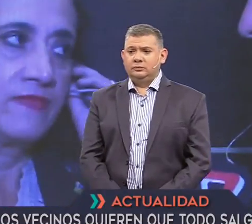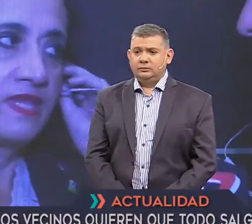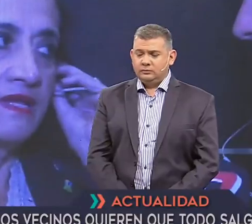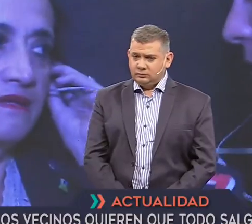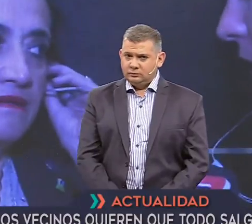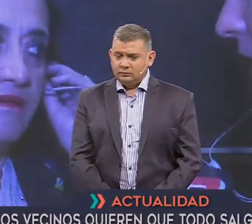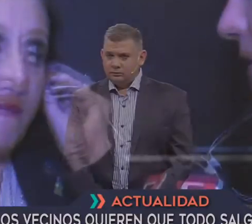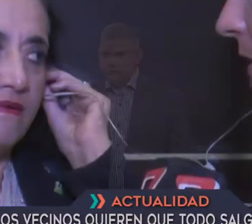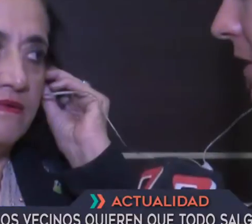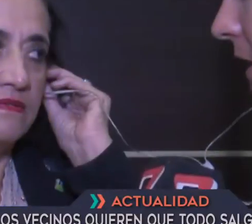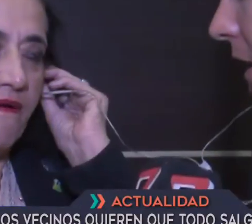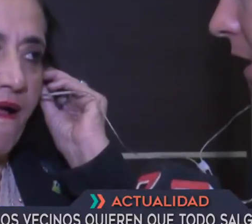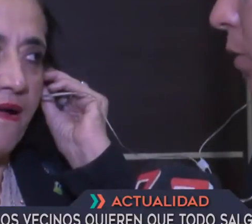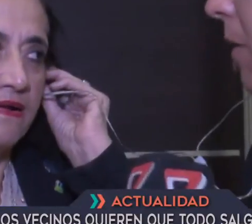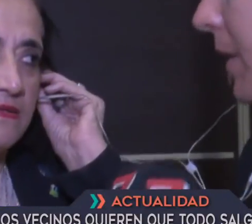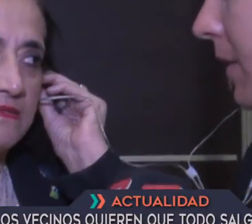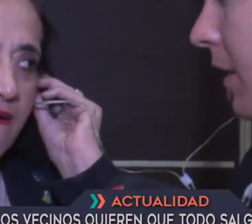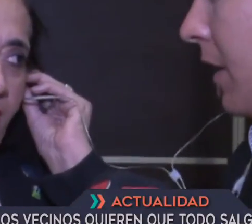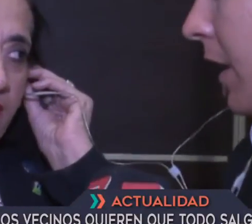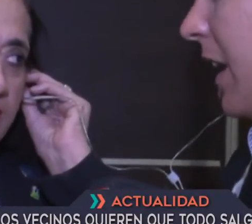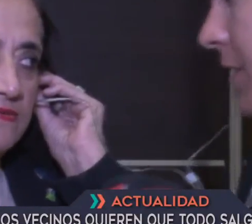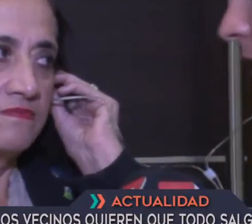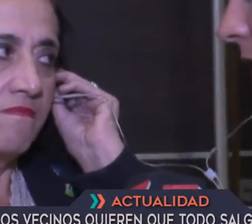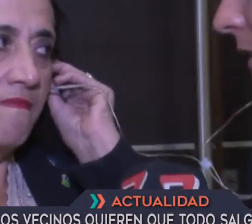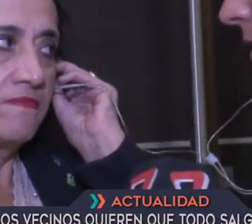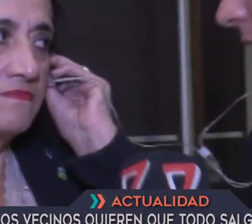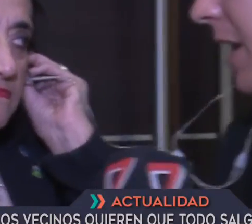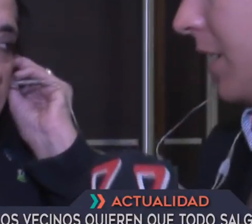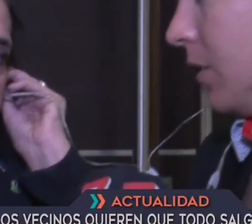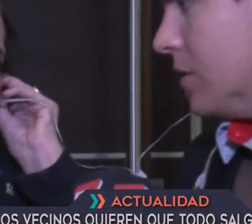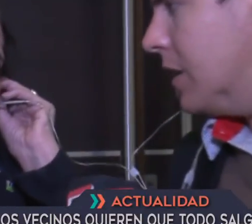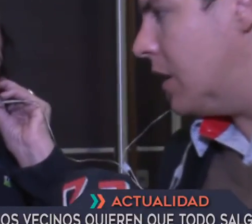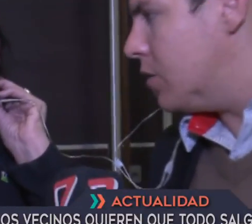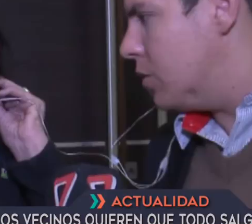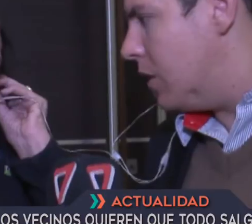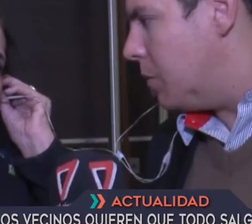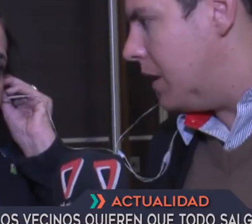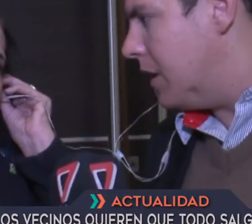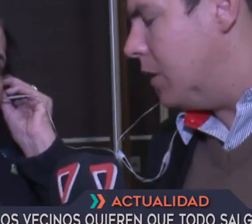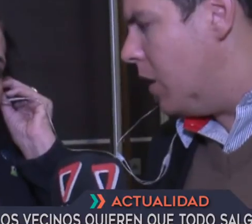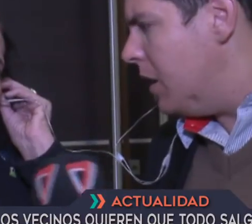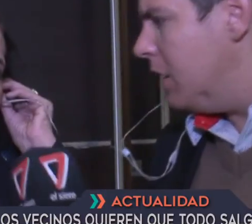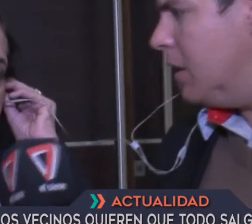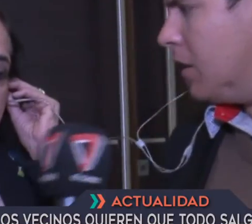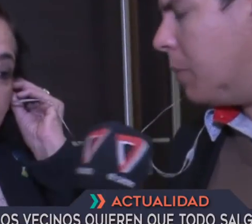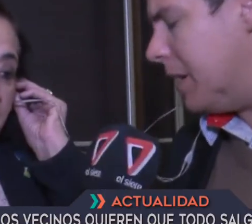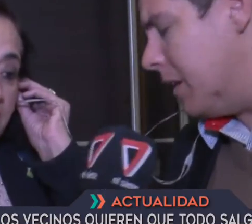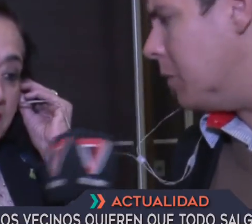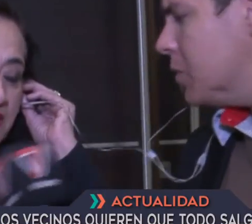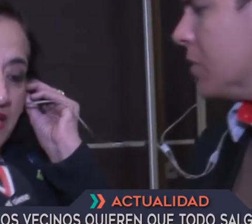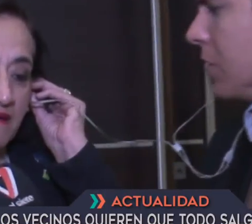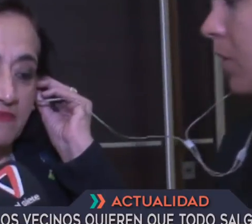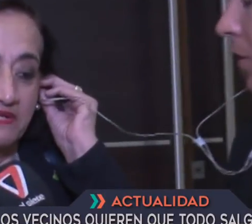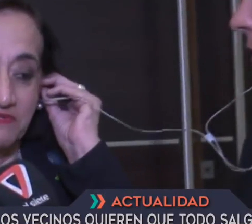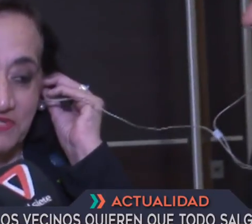meta, dijo que si se presentara nuevamente el ex intendente sería elegido en Santa Rosa. ¿Usted opina igual? ¿Qué opina,